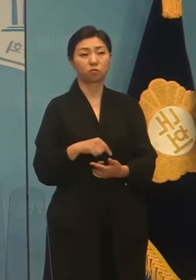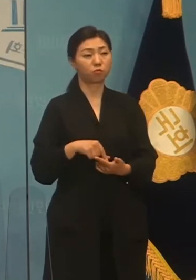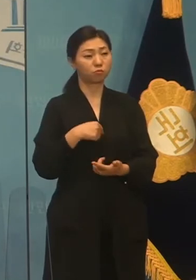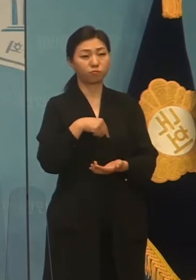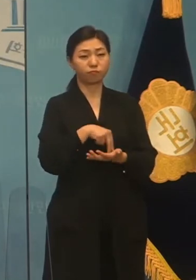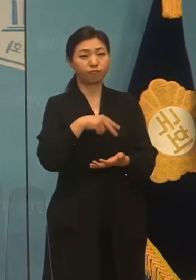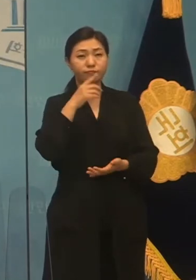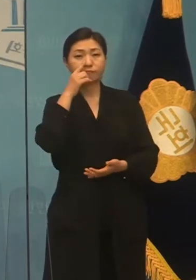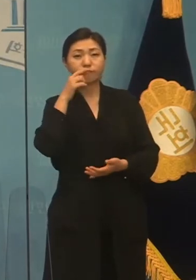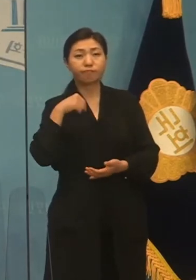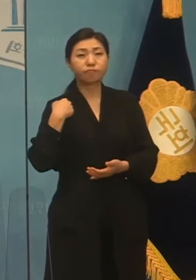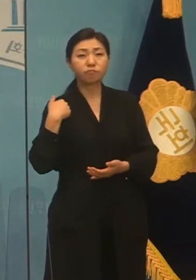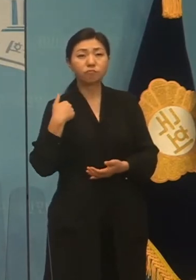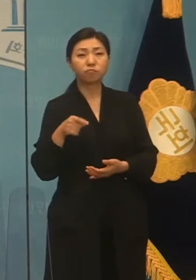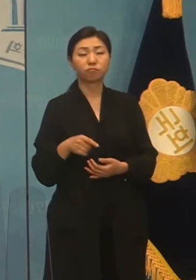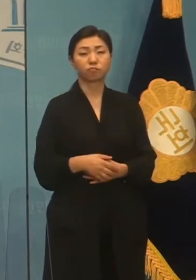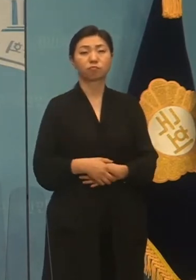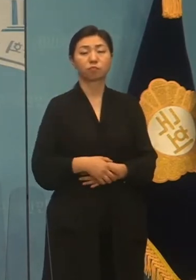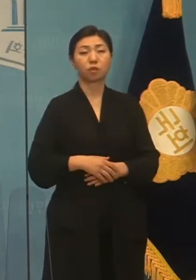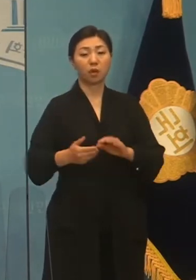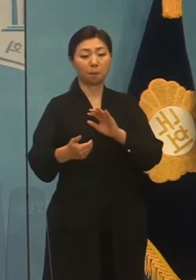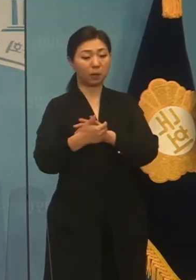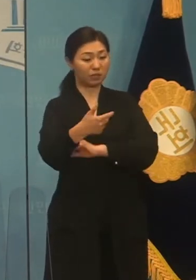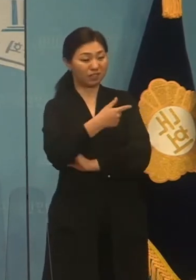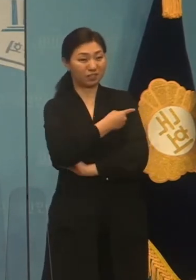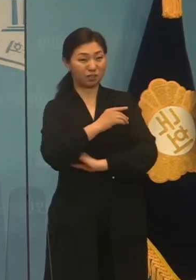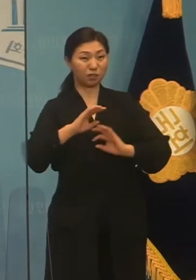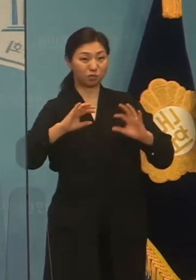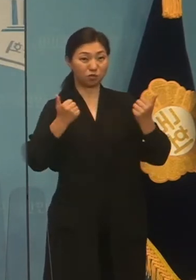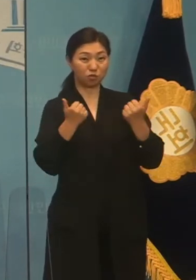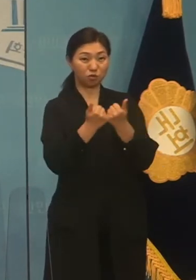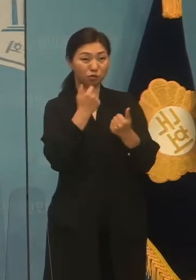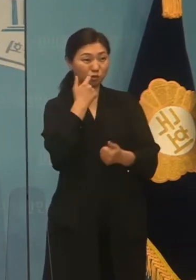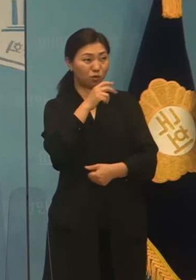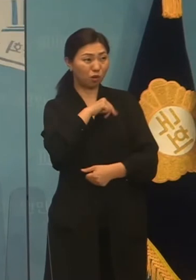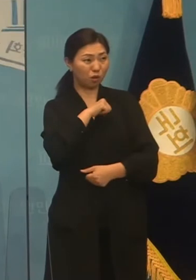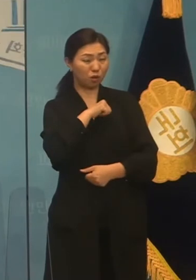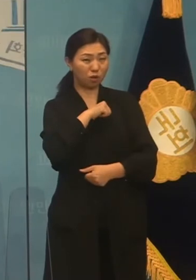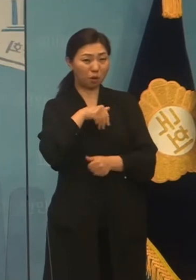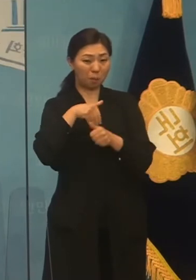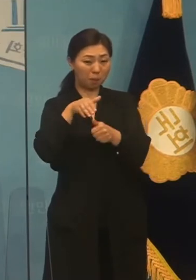궁금합니다. 백신은 국회의원 몇 명 현재에 보낸다고 해서